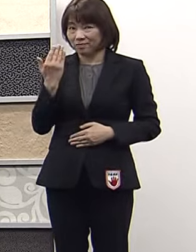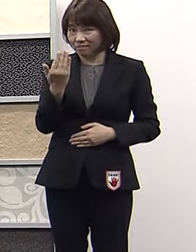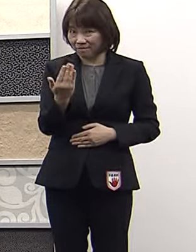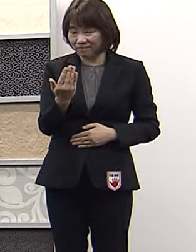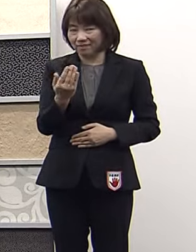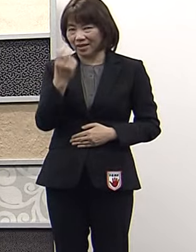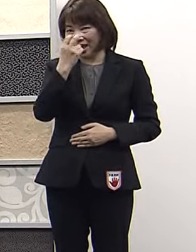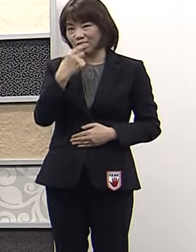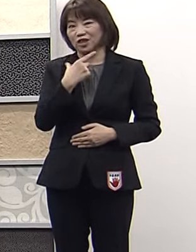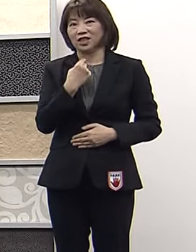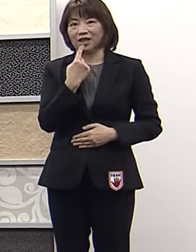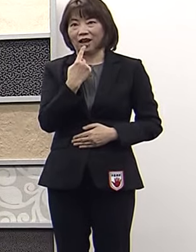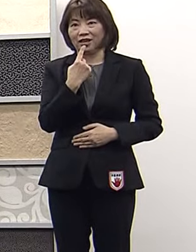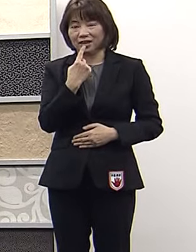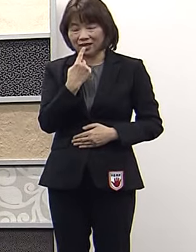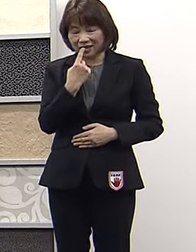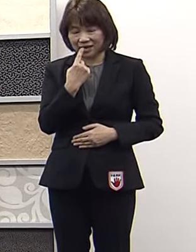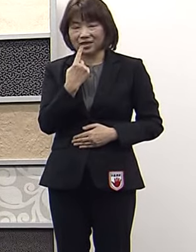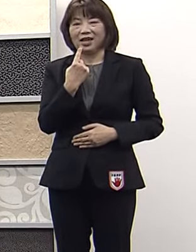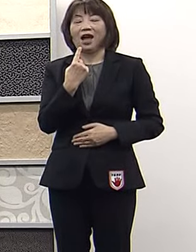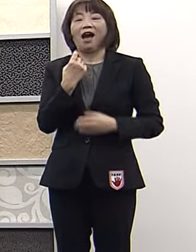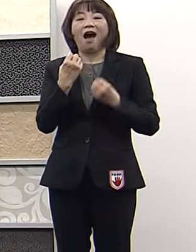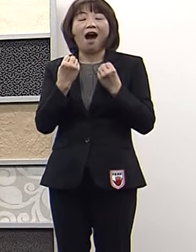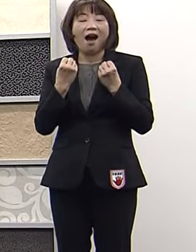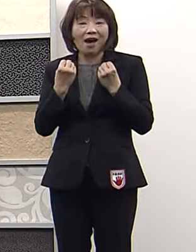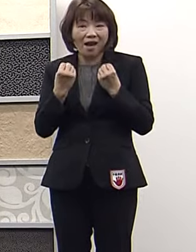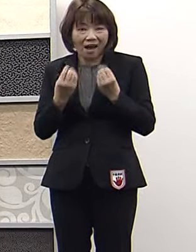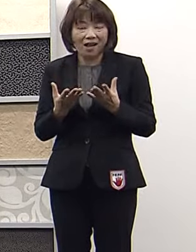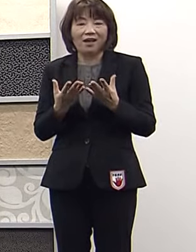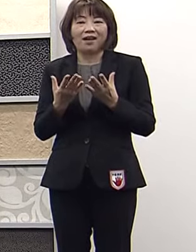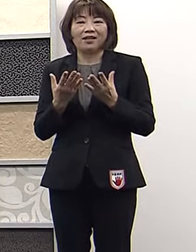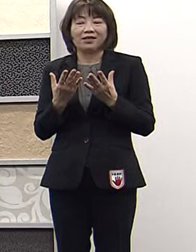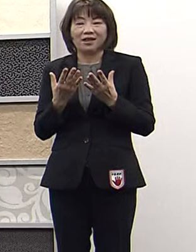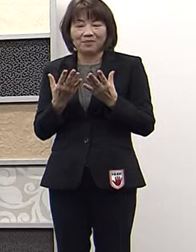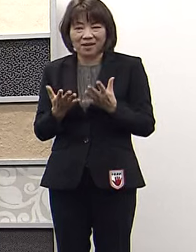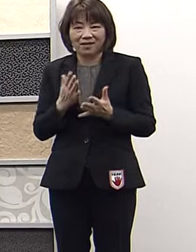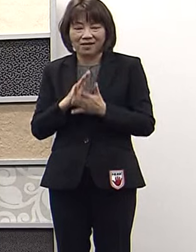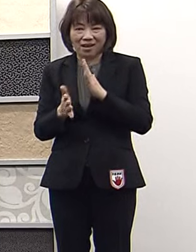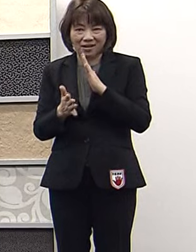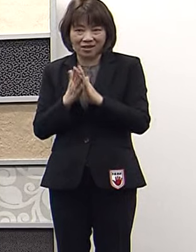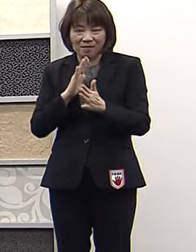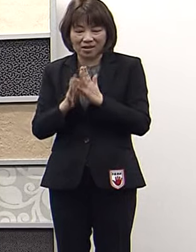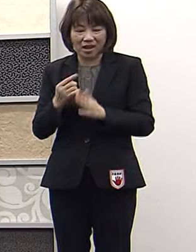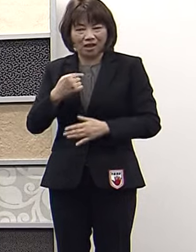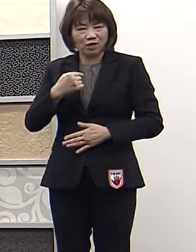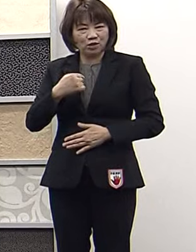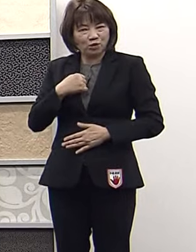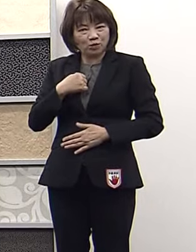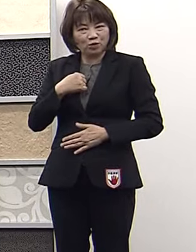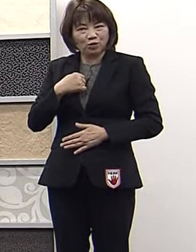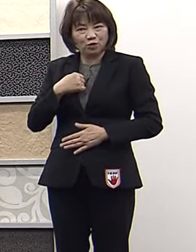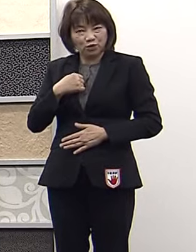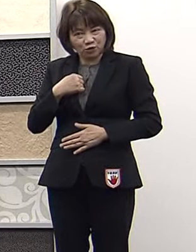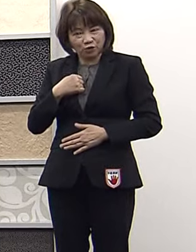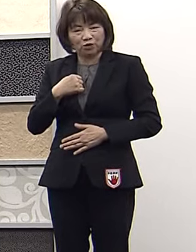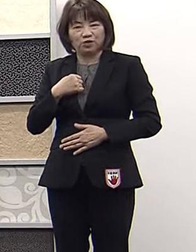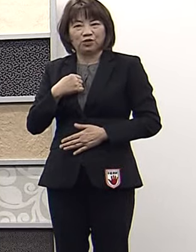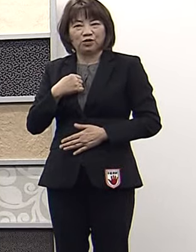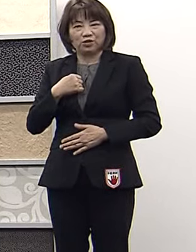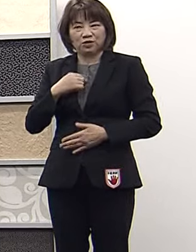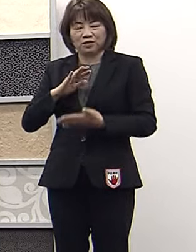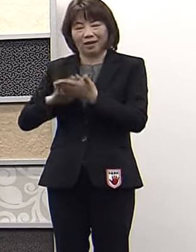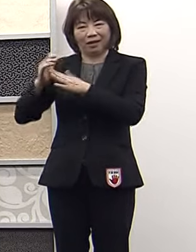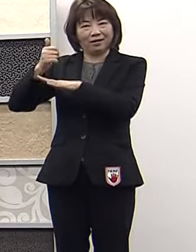ども、新たに身を処すということに関しての対応は今のところないという理解でよろしいですか。